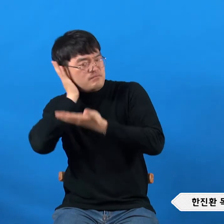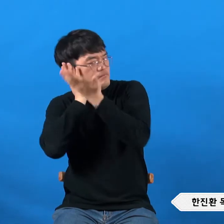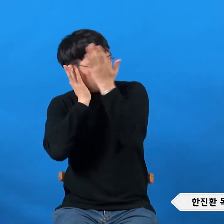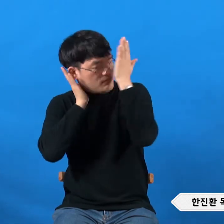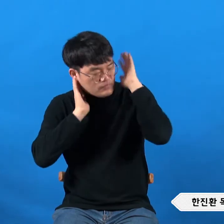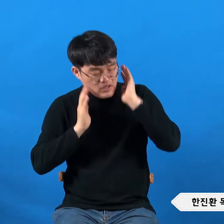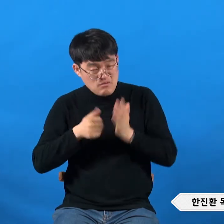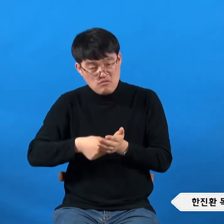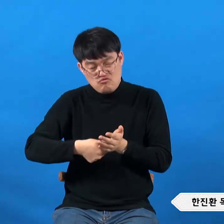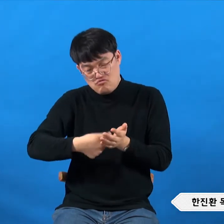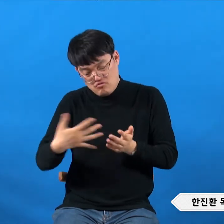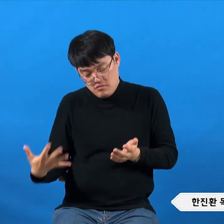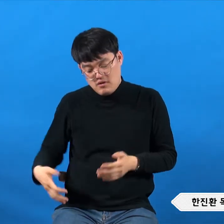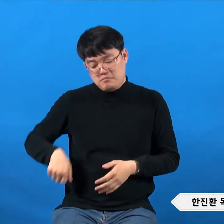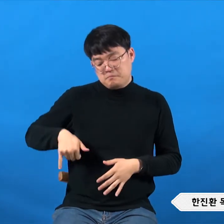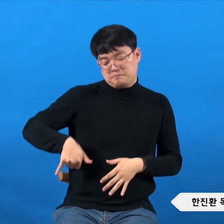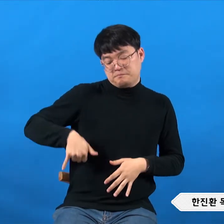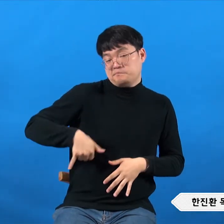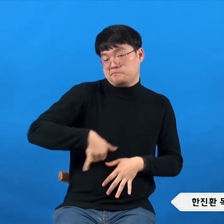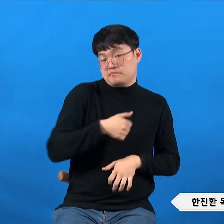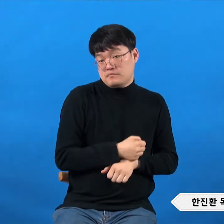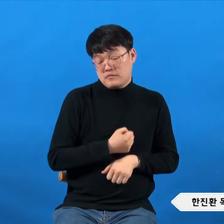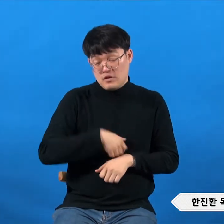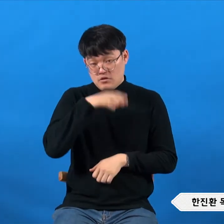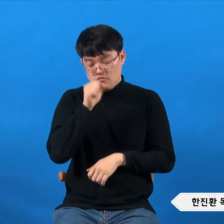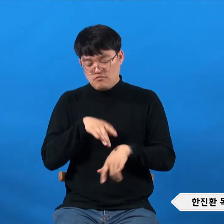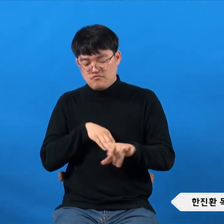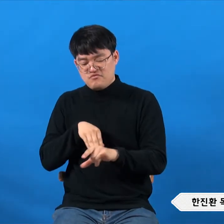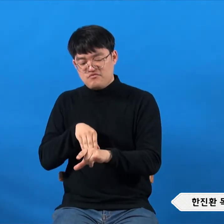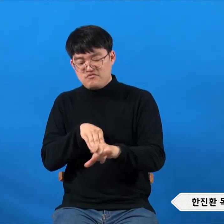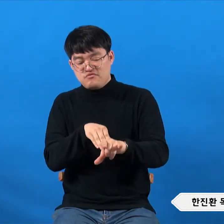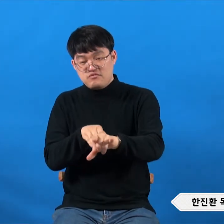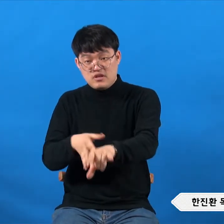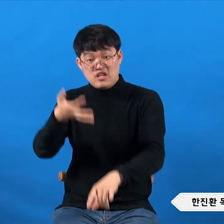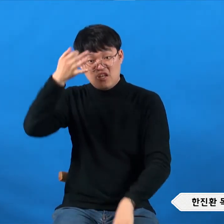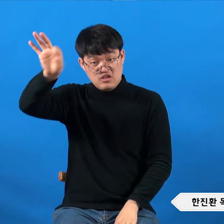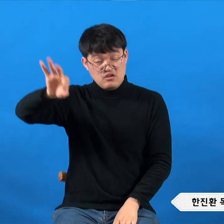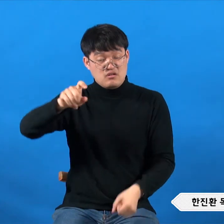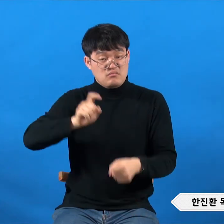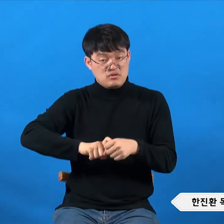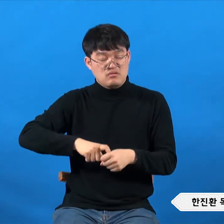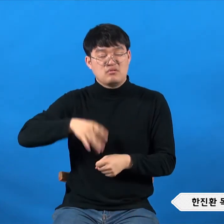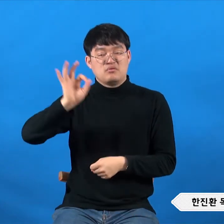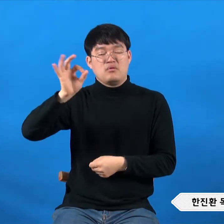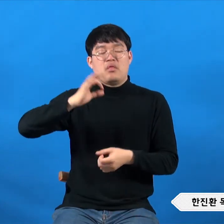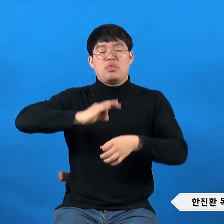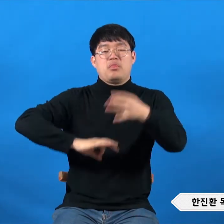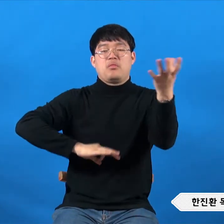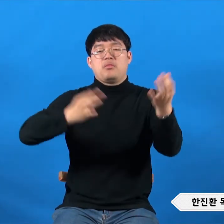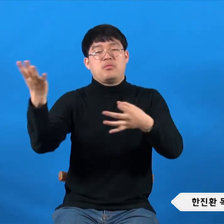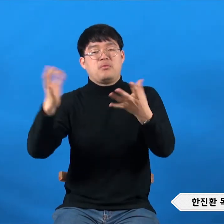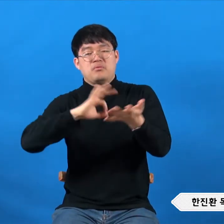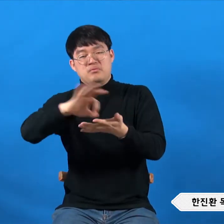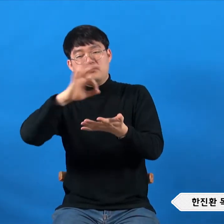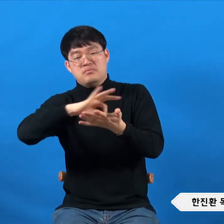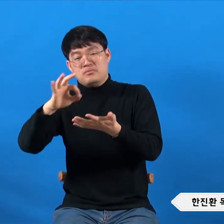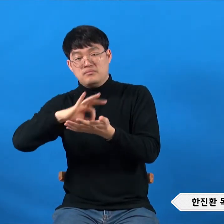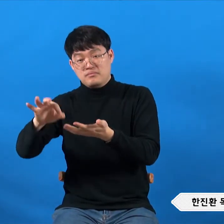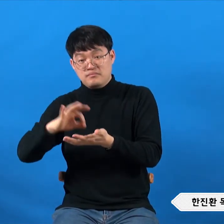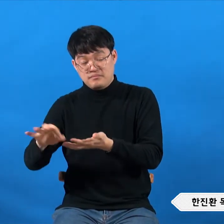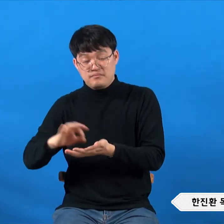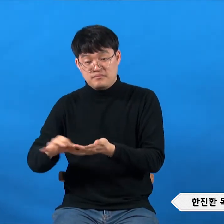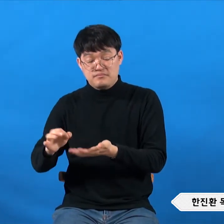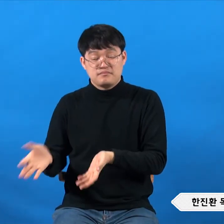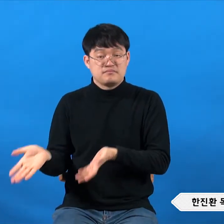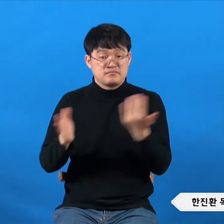꾸미는데 명품으로 치장하는데 또 차도 겁나게 좋은 차 타고 다니고 그래야 남들에게 인정받을 수 있으니까 그래서 돈을